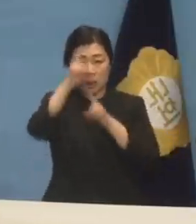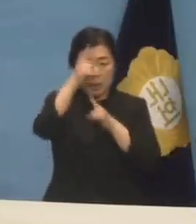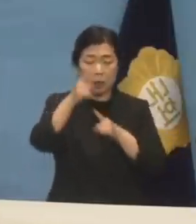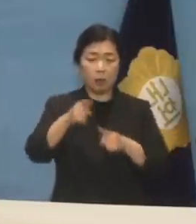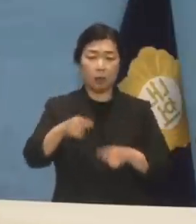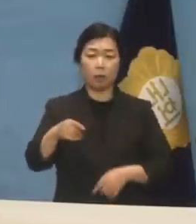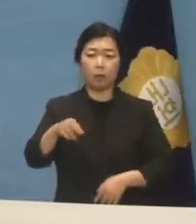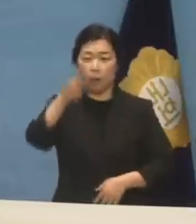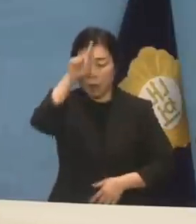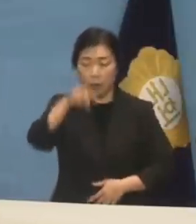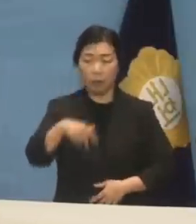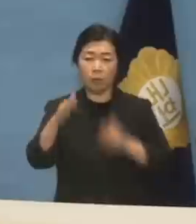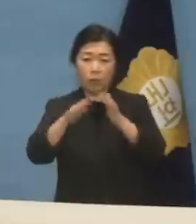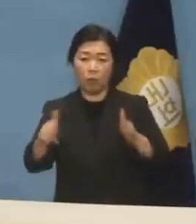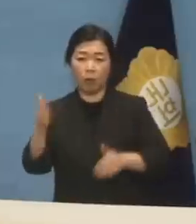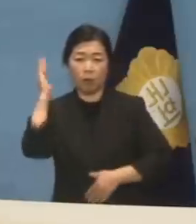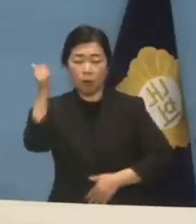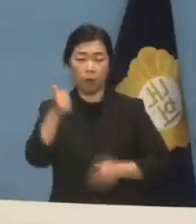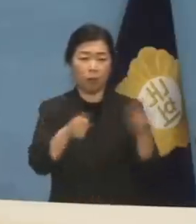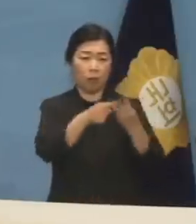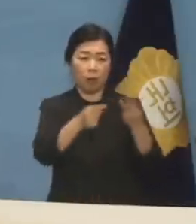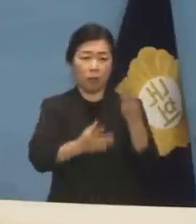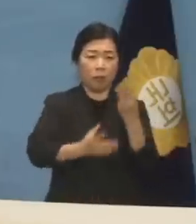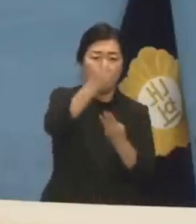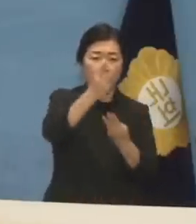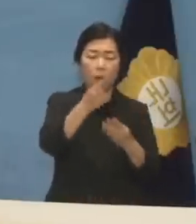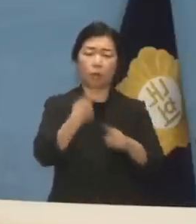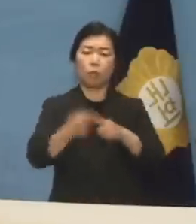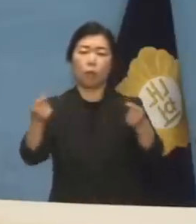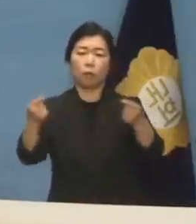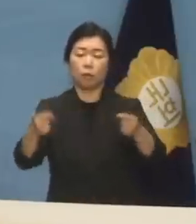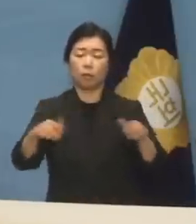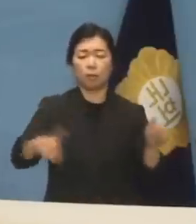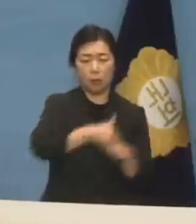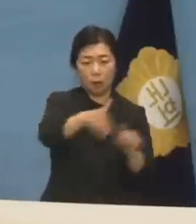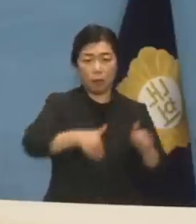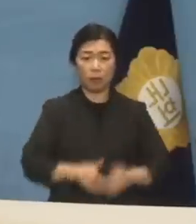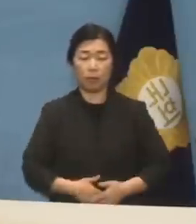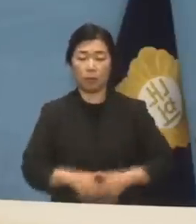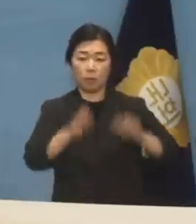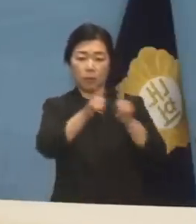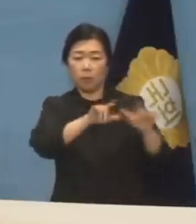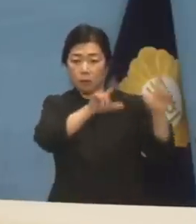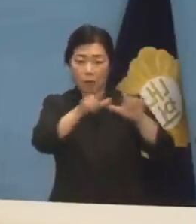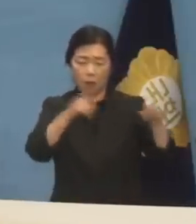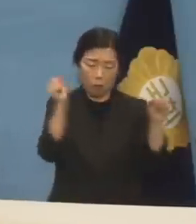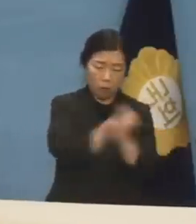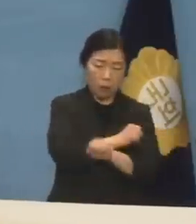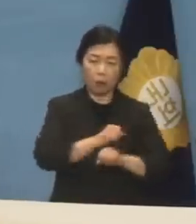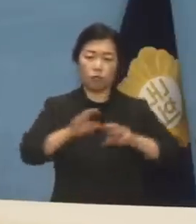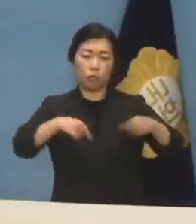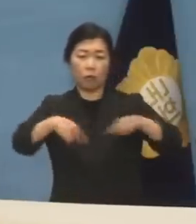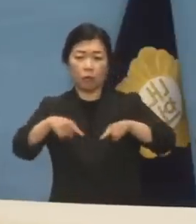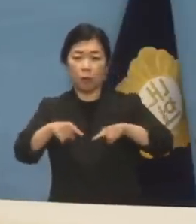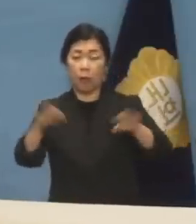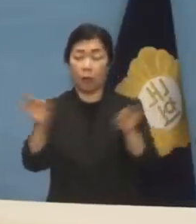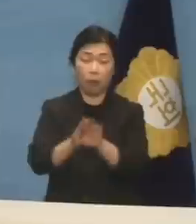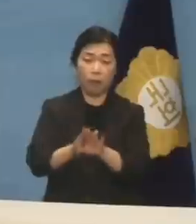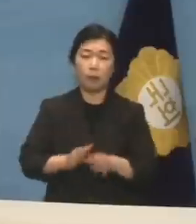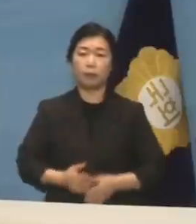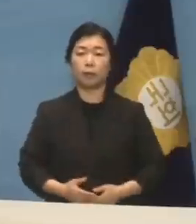것 이상의 비상사태에 직면하고 있습니다. 민생 파탄은 기본이고 국가의 주권은 실종